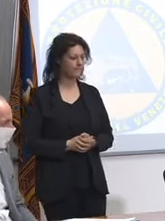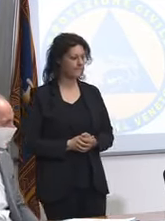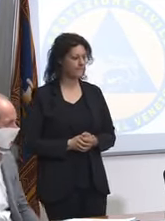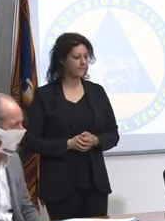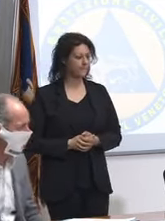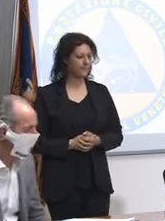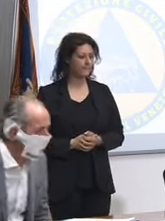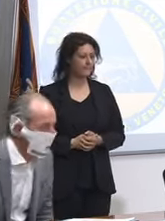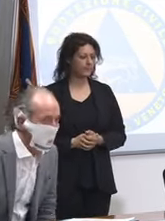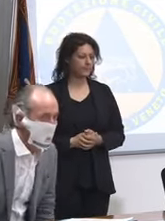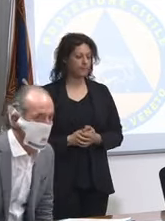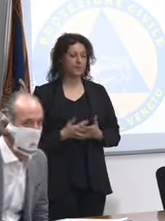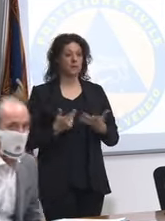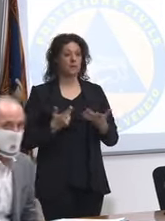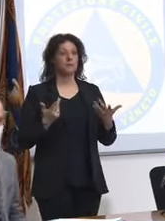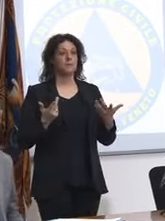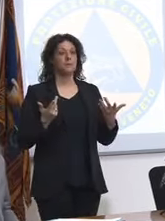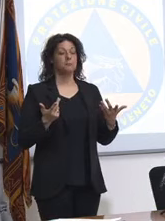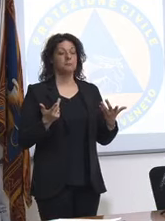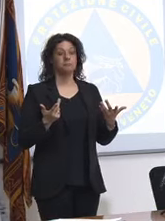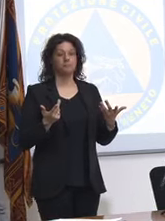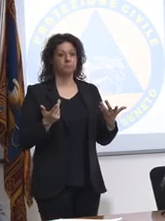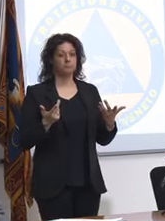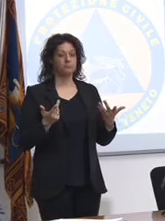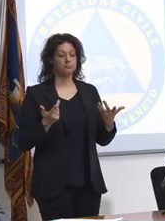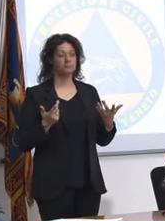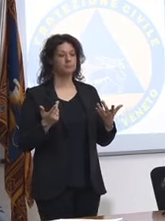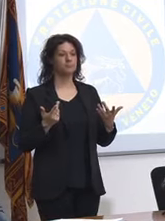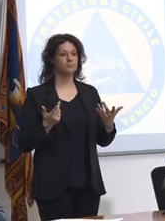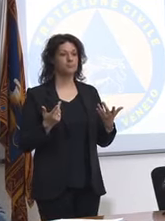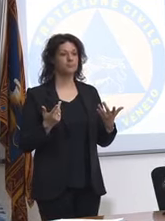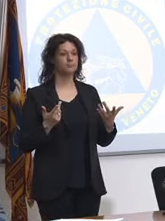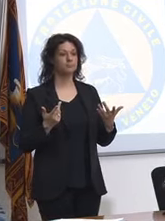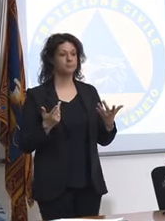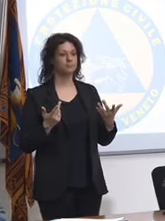Mi coglie un po', insomma, di